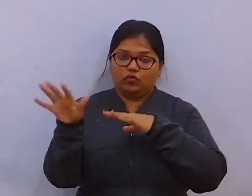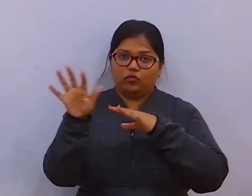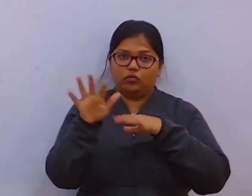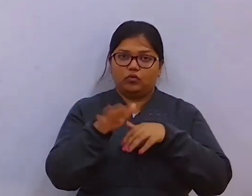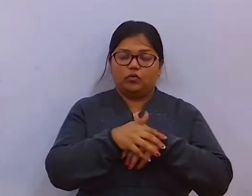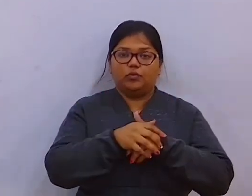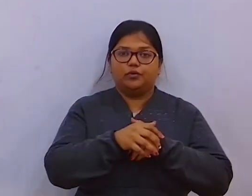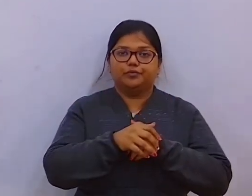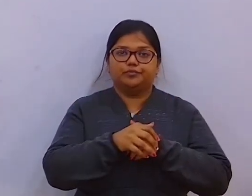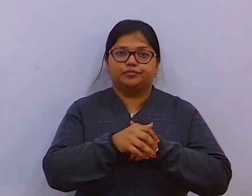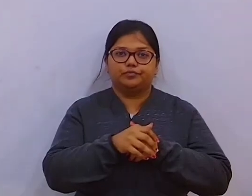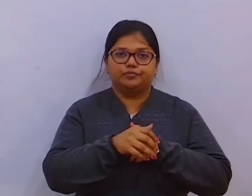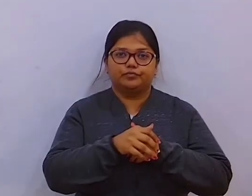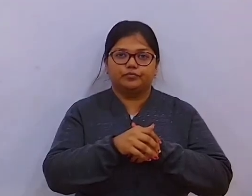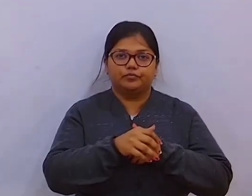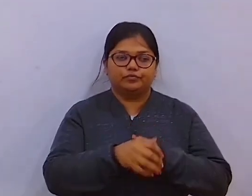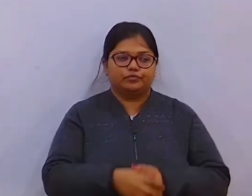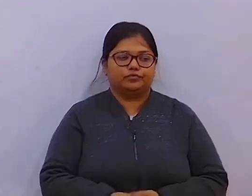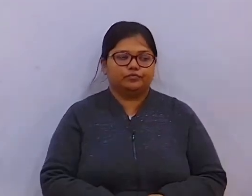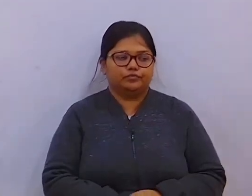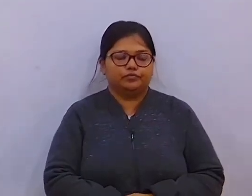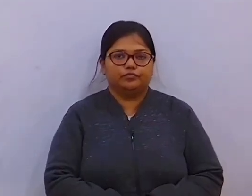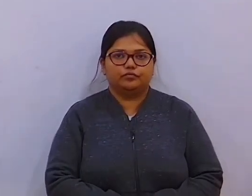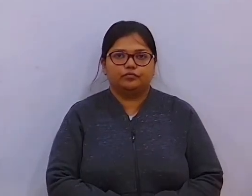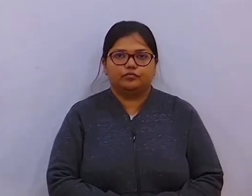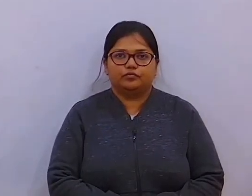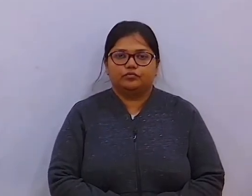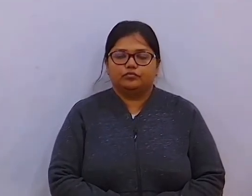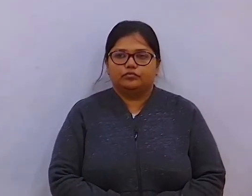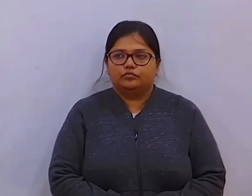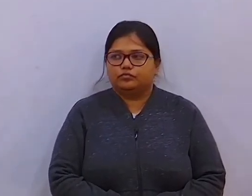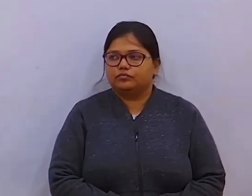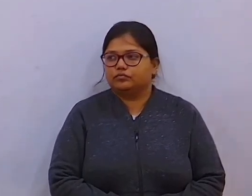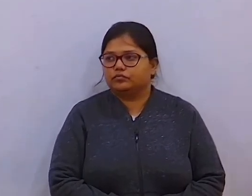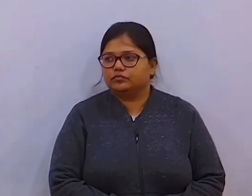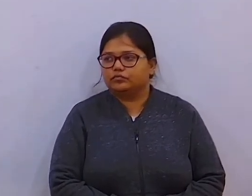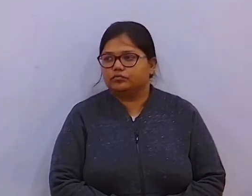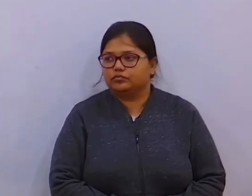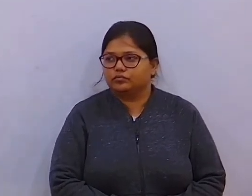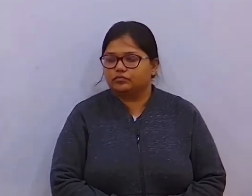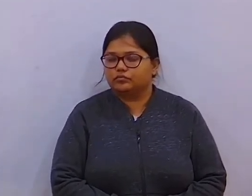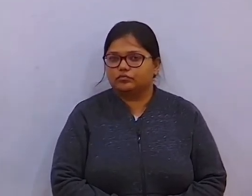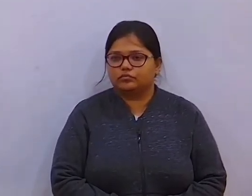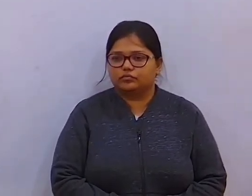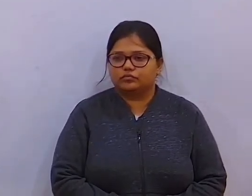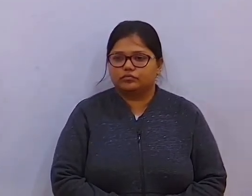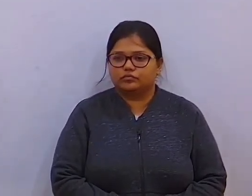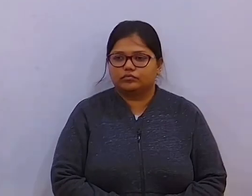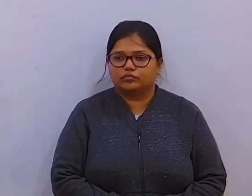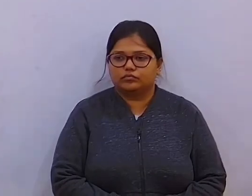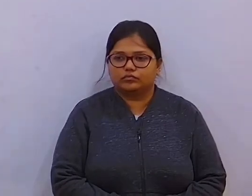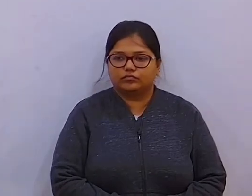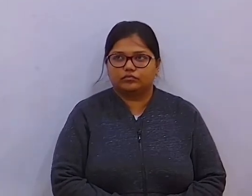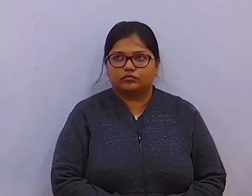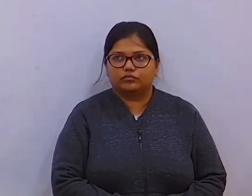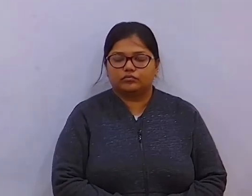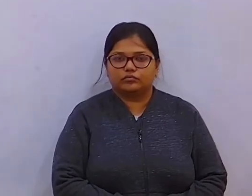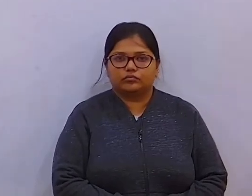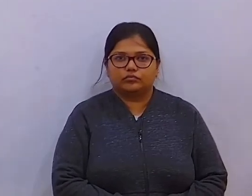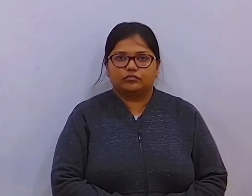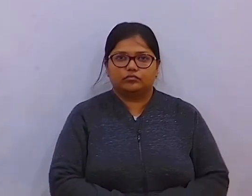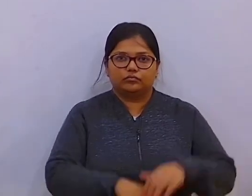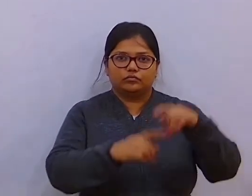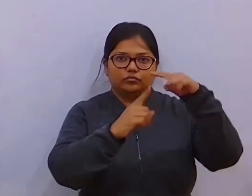है वो ट्रेड पवन, व्यापारिक पवन, है ना। अब ये व्यापारिक पवन क्या है, ठीक है, व्यापारिक पवन वो पवने हैं